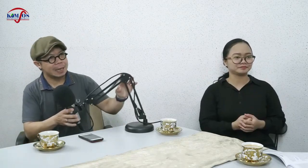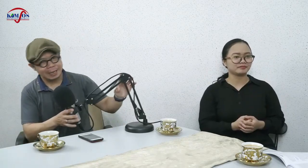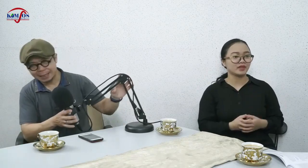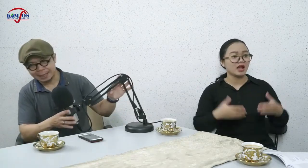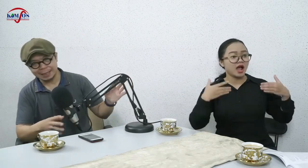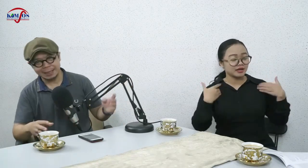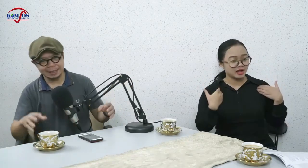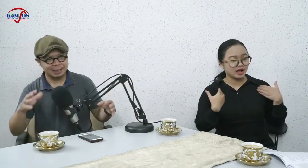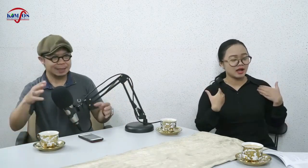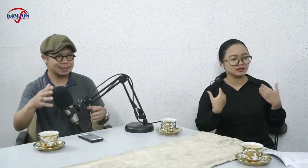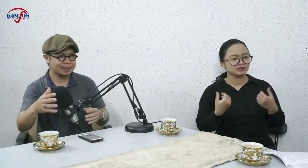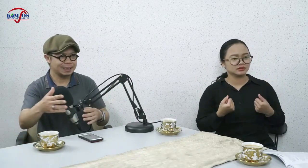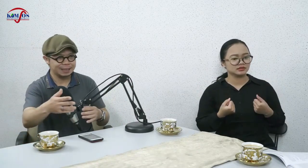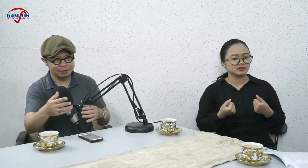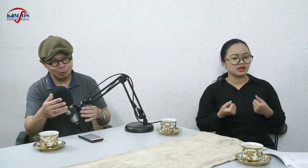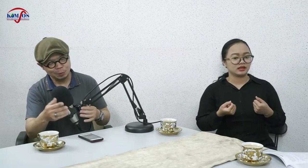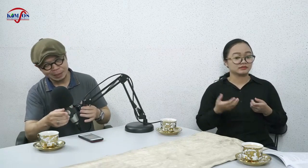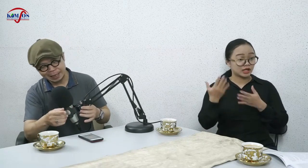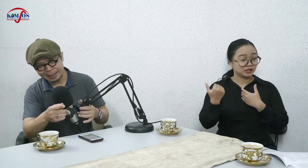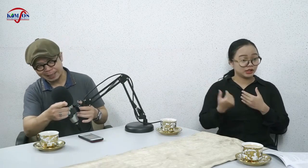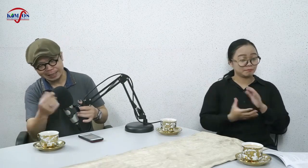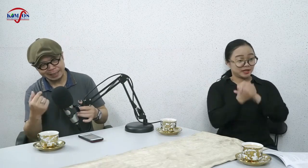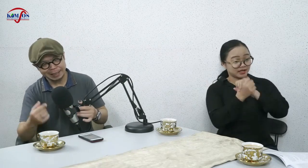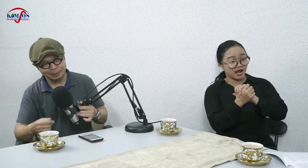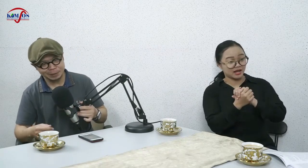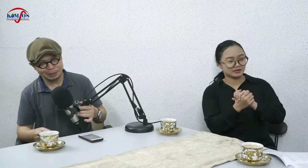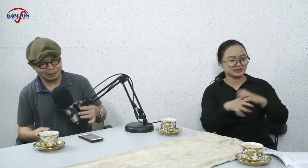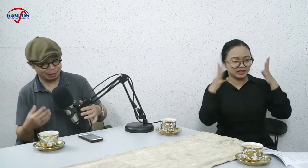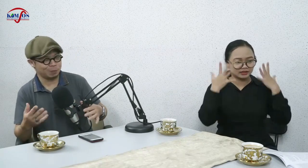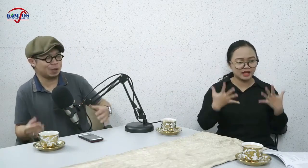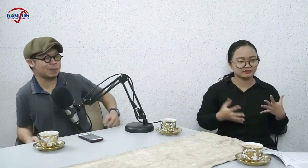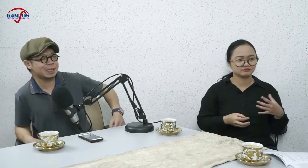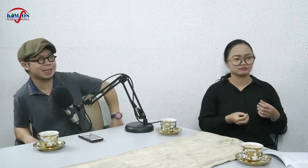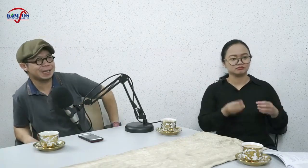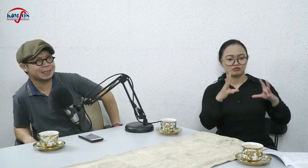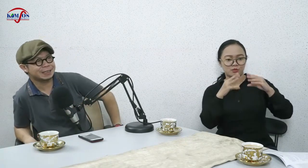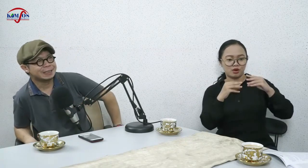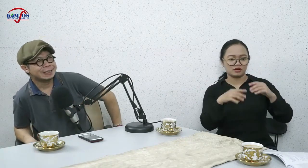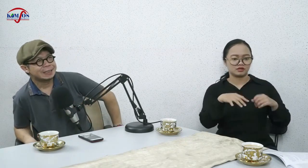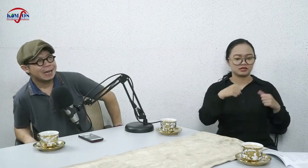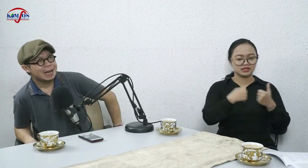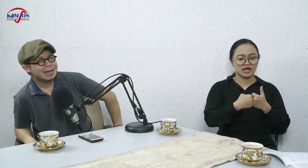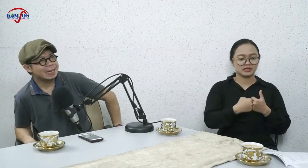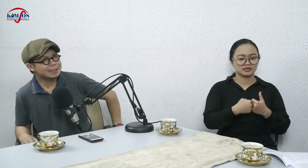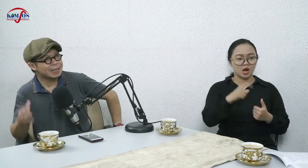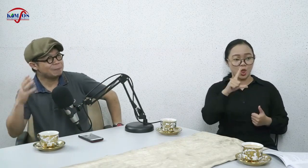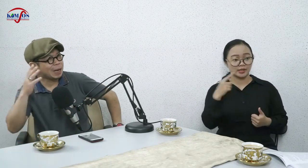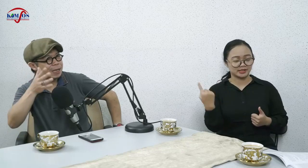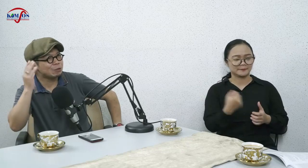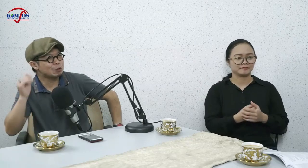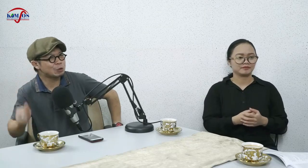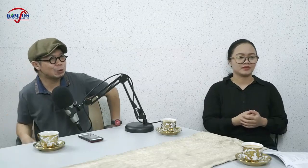ada tadi waktu perkenalan Kintan sempat ngobrol sama saya kan ada